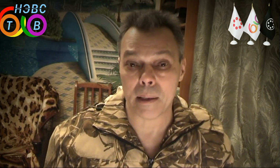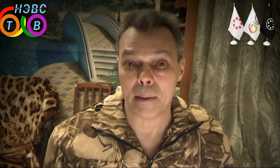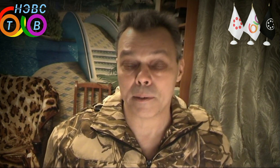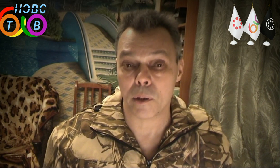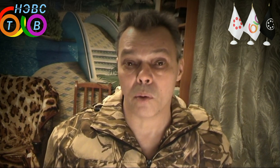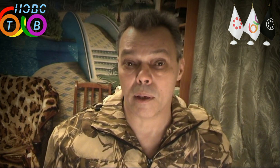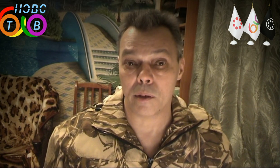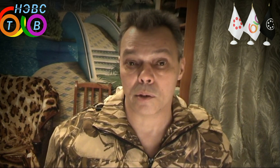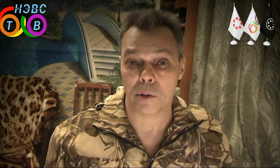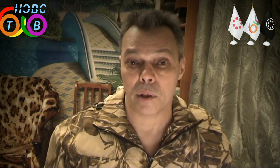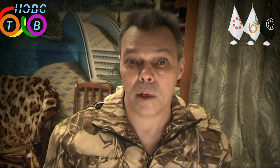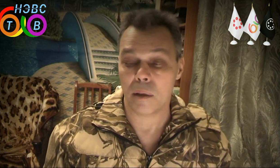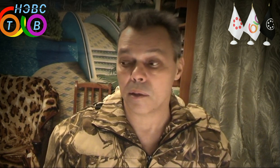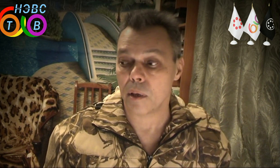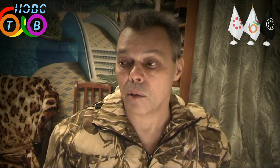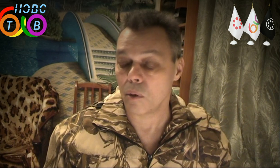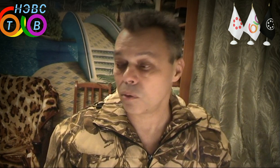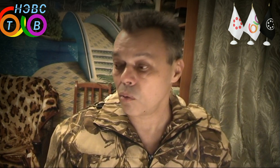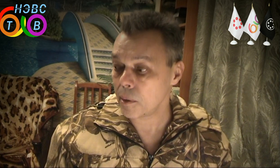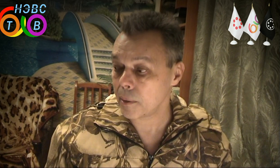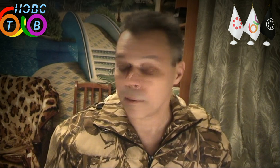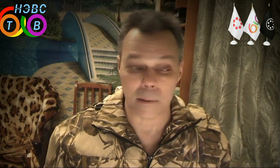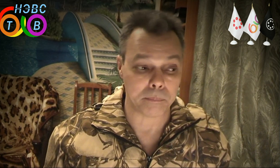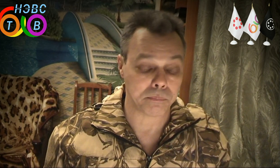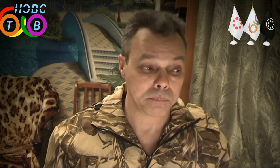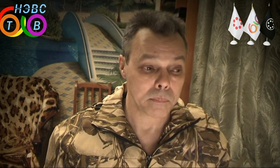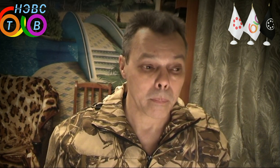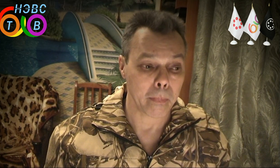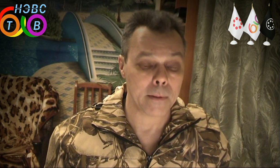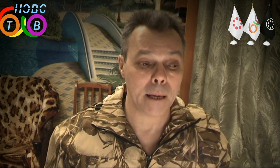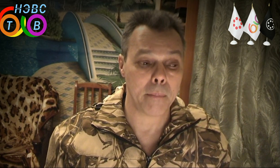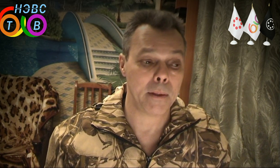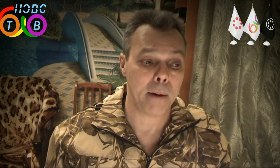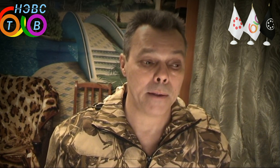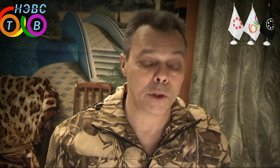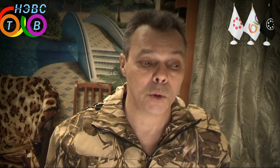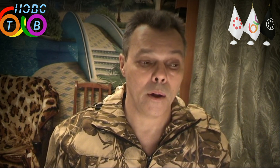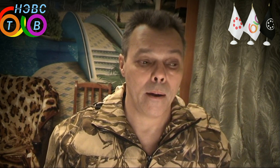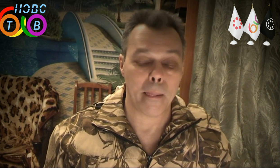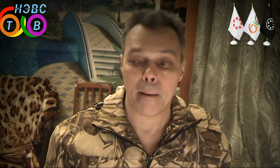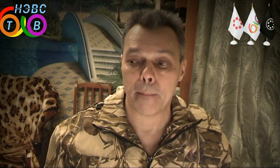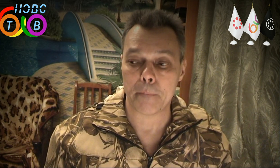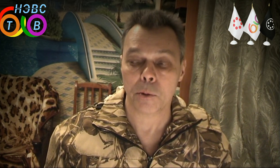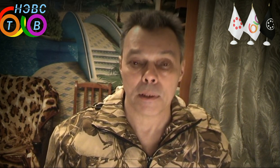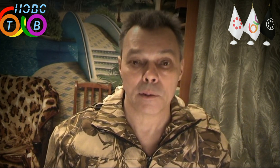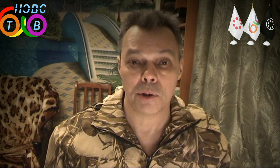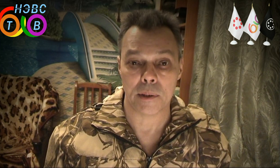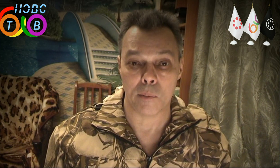рациональное зерно, конечно же, есть. Но с другой стороны, сами понимаете, что здесь случится,